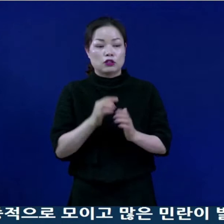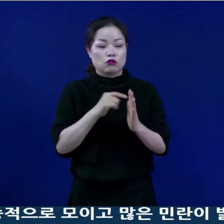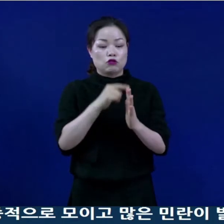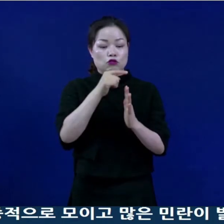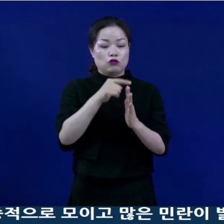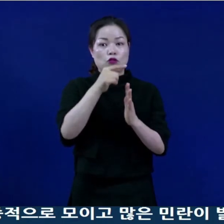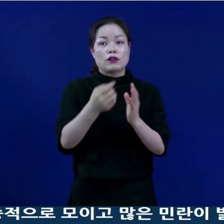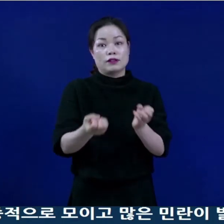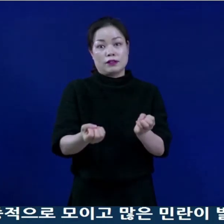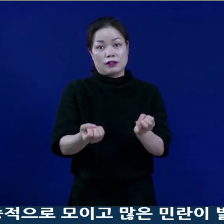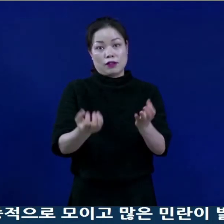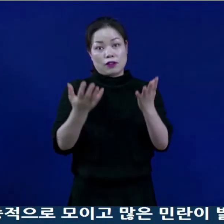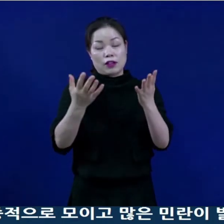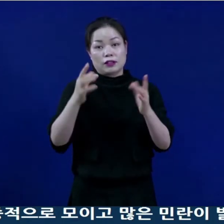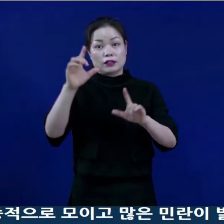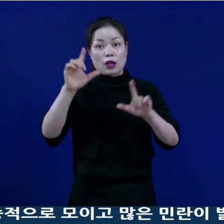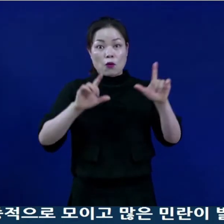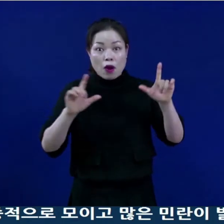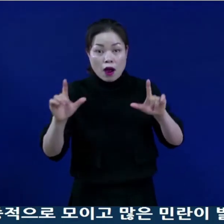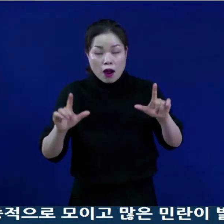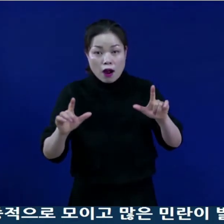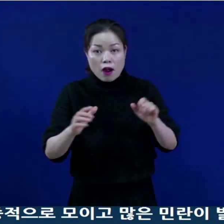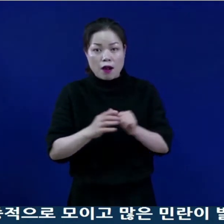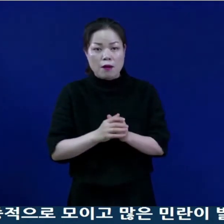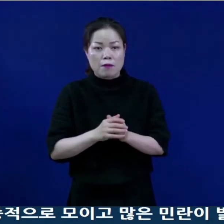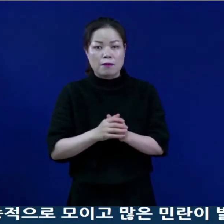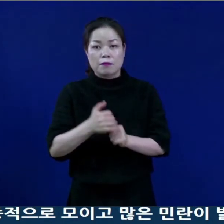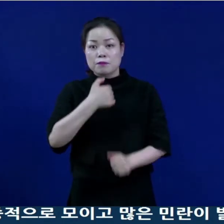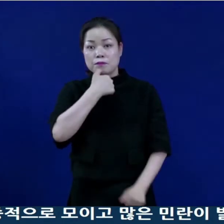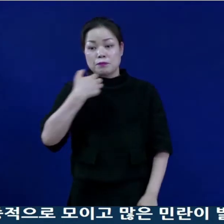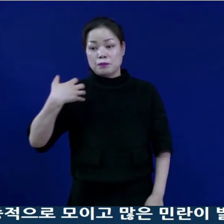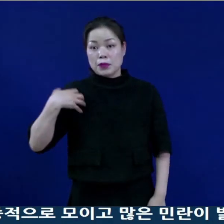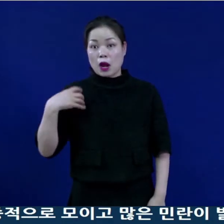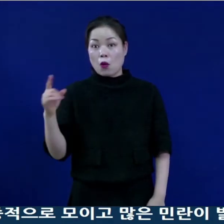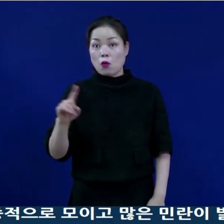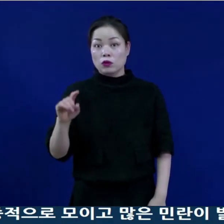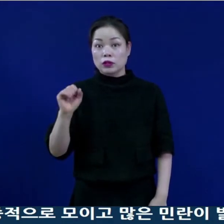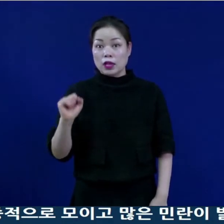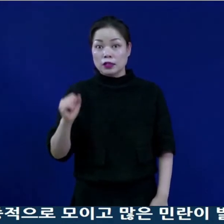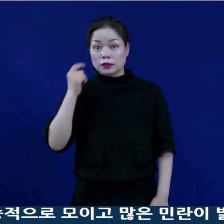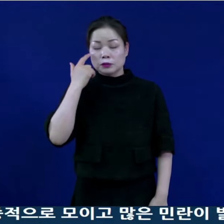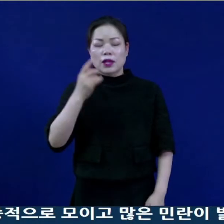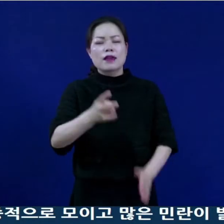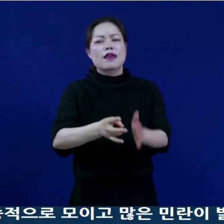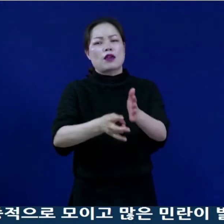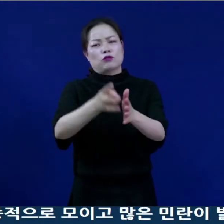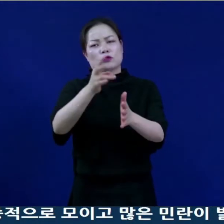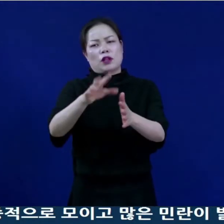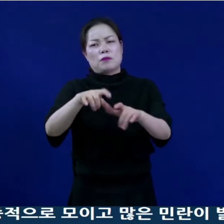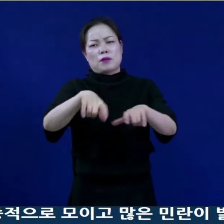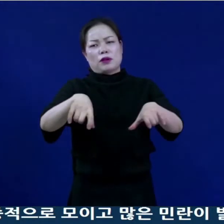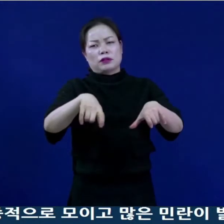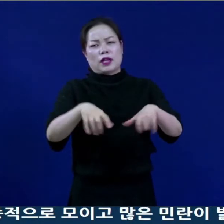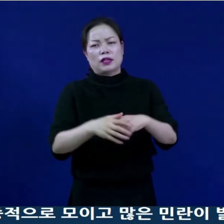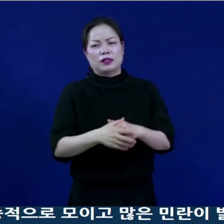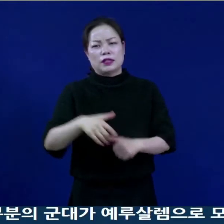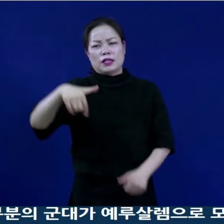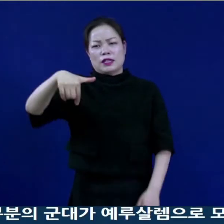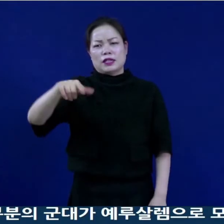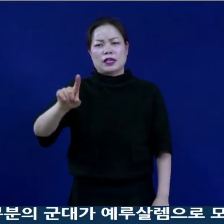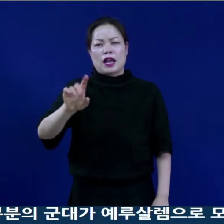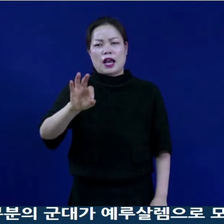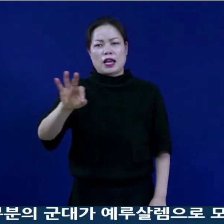유월절의 상황입니다. 그러니 빌라도가 지금 어디 있습니까? 예루살렘에 있겠죠. 평상시에는